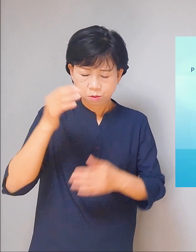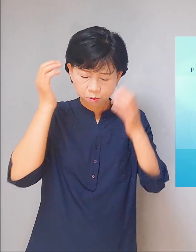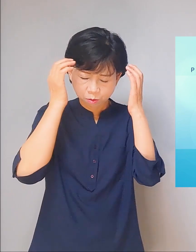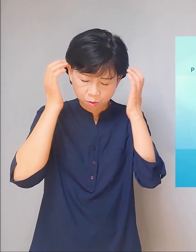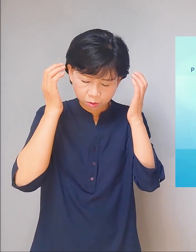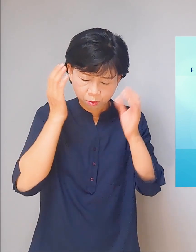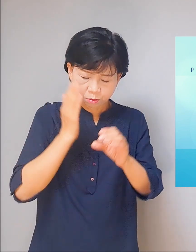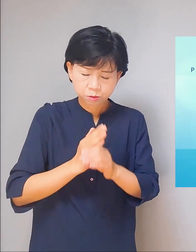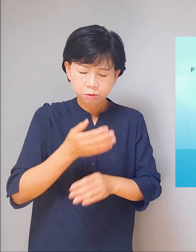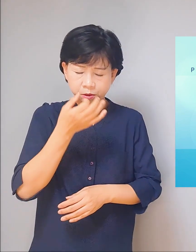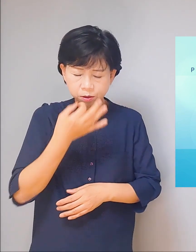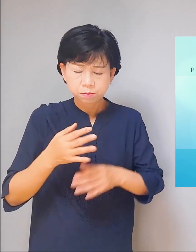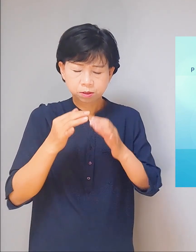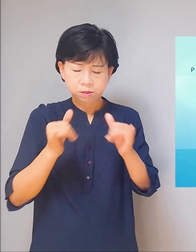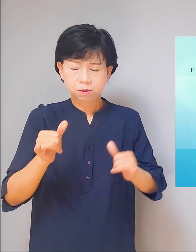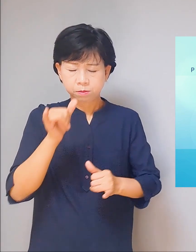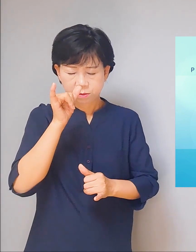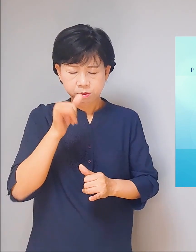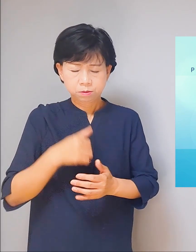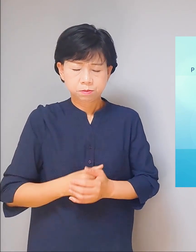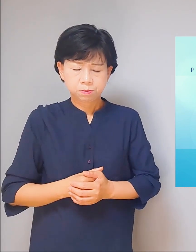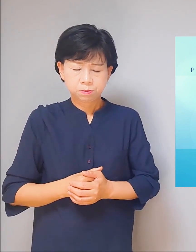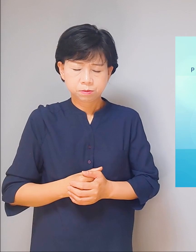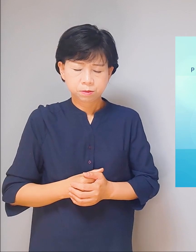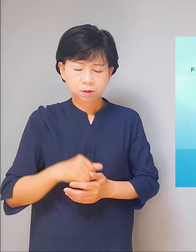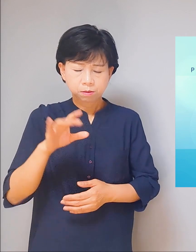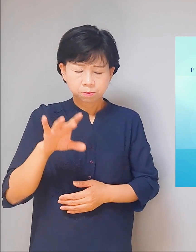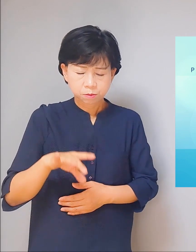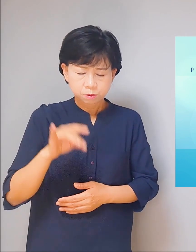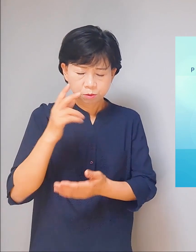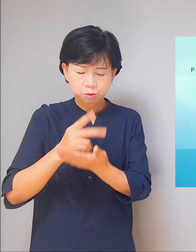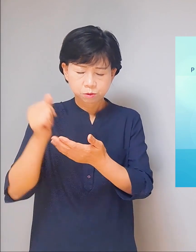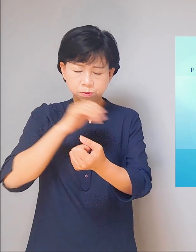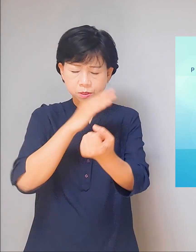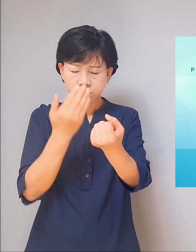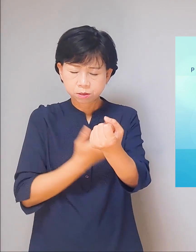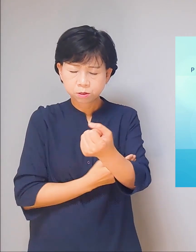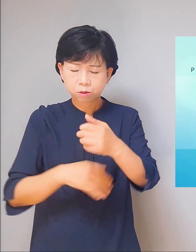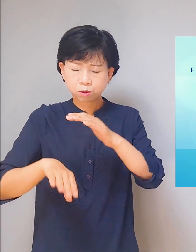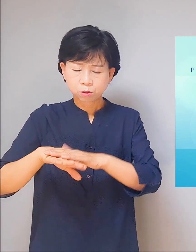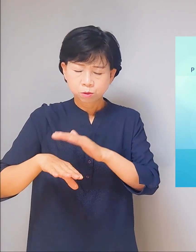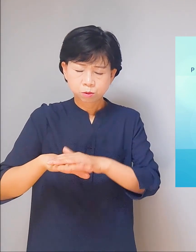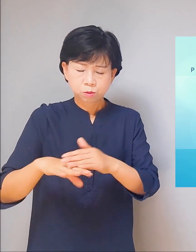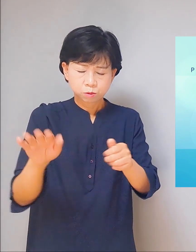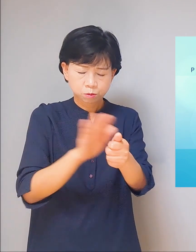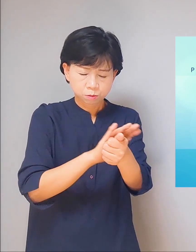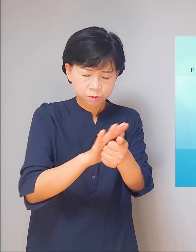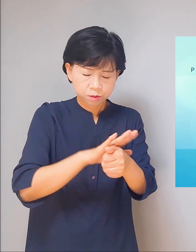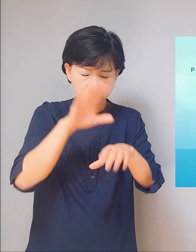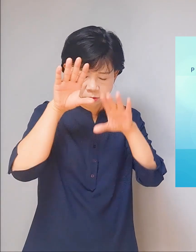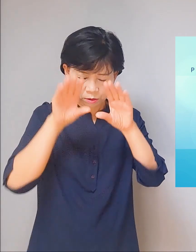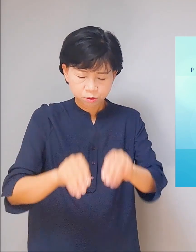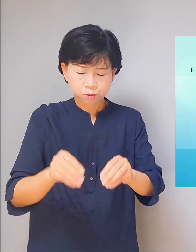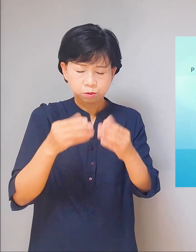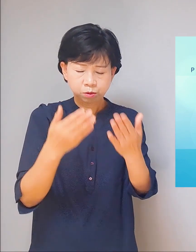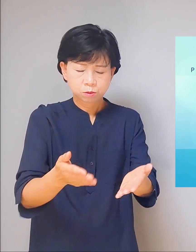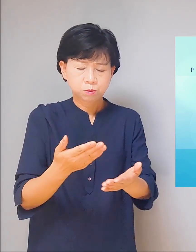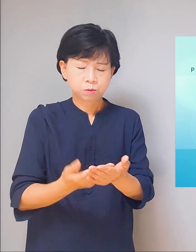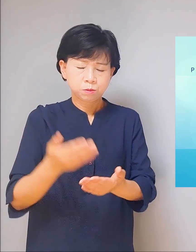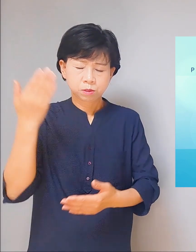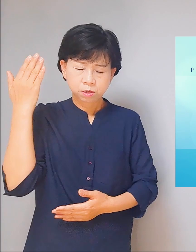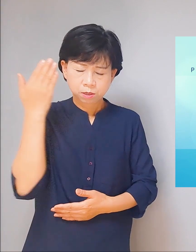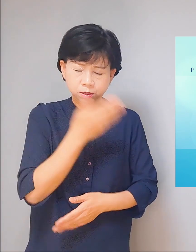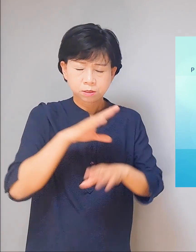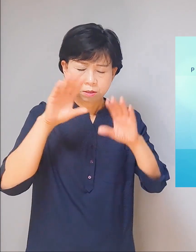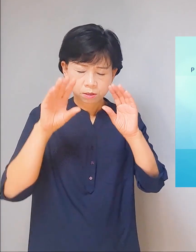있는 환우들도 많이 있사오니 먼저 이들에게 주님의 능력의 손으로 치유하여 주셔서 깨끗이